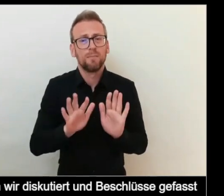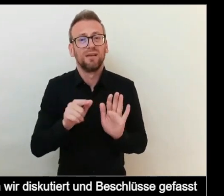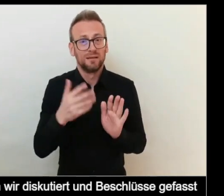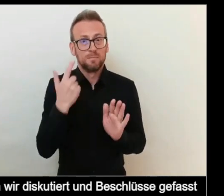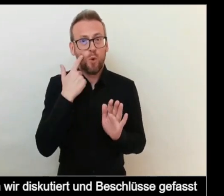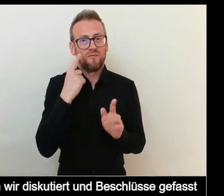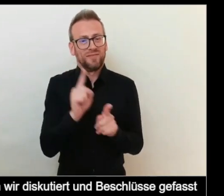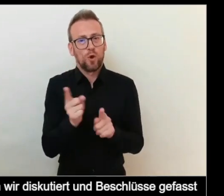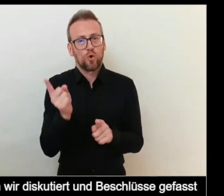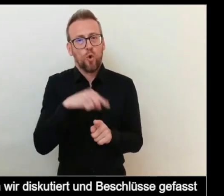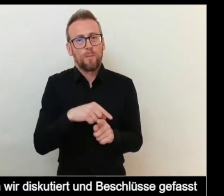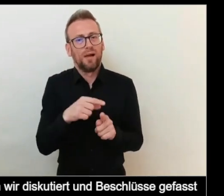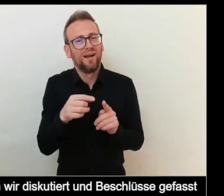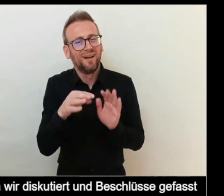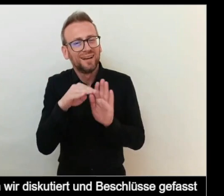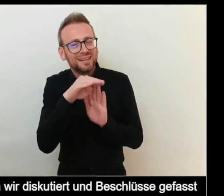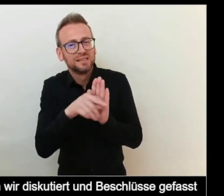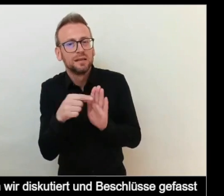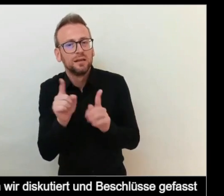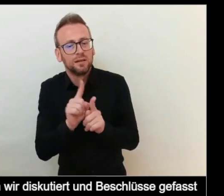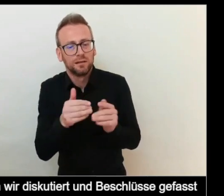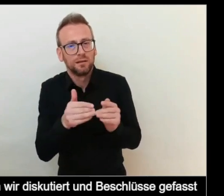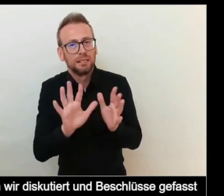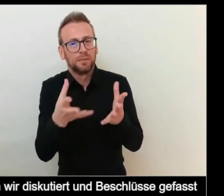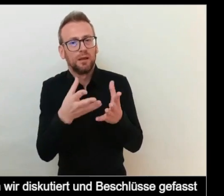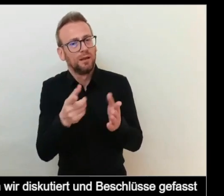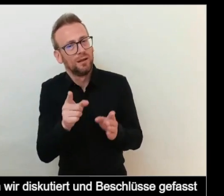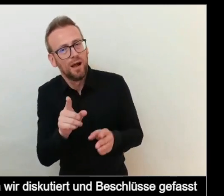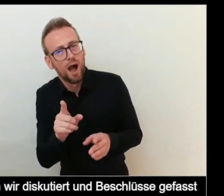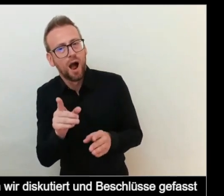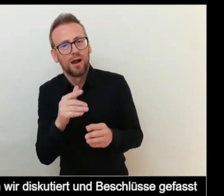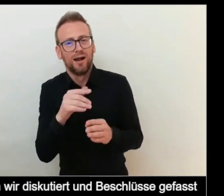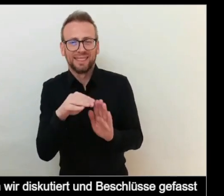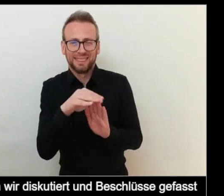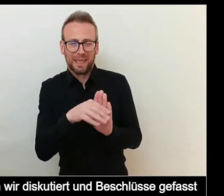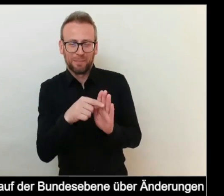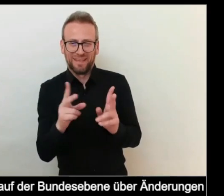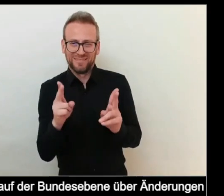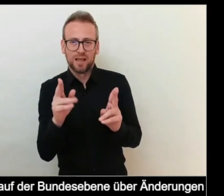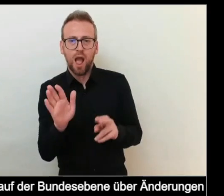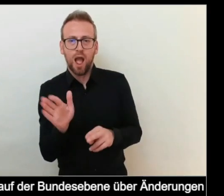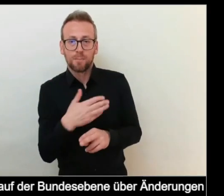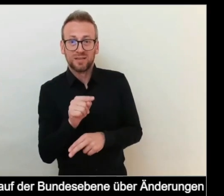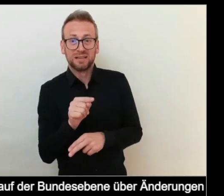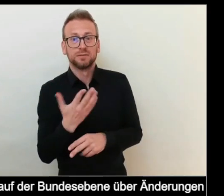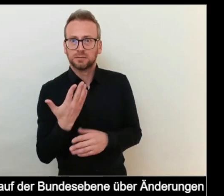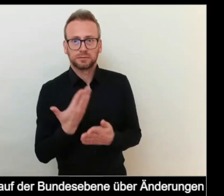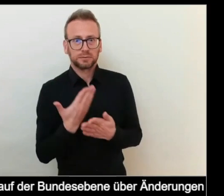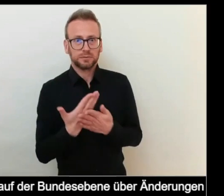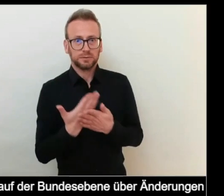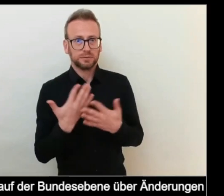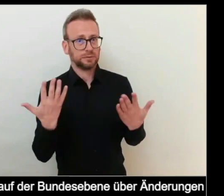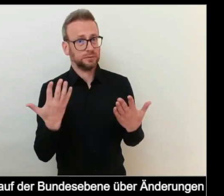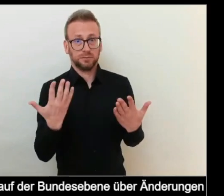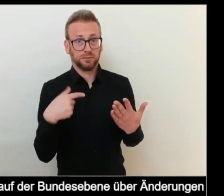im Fluss. Aber aktueller Stand ist, dass wir diesen Gesetzesentwurf für die Bekämpfung der Pandemie in dem